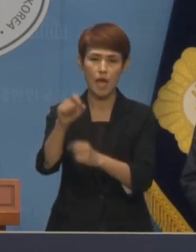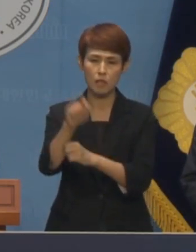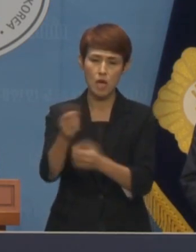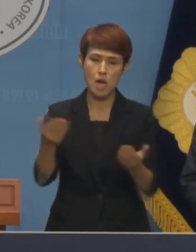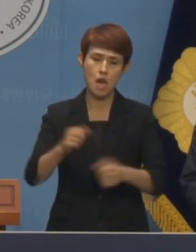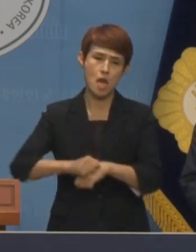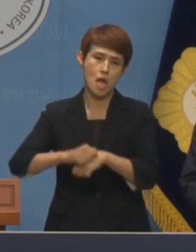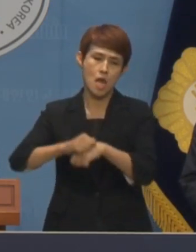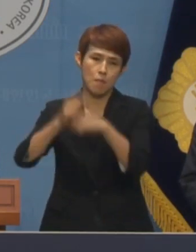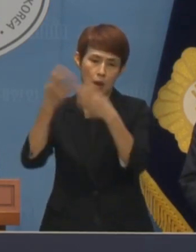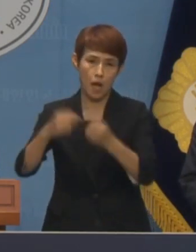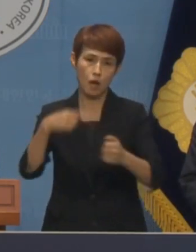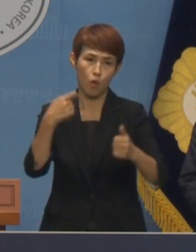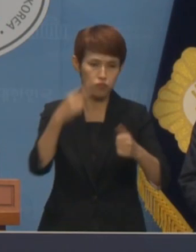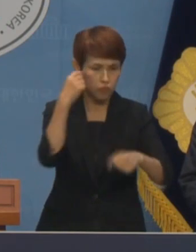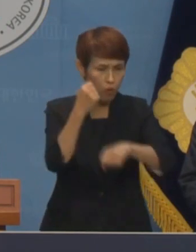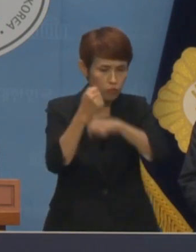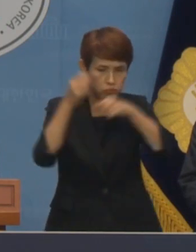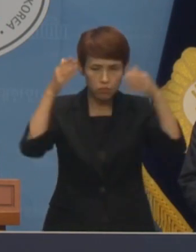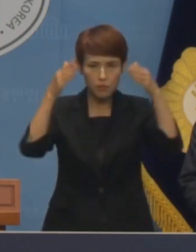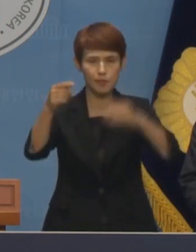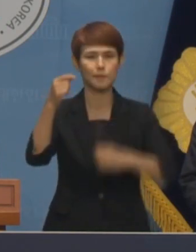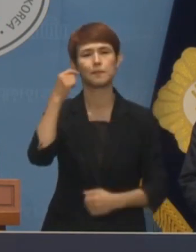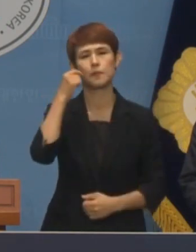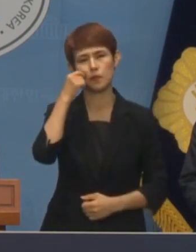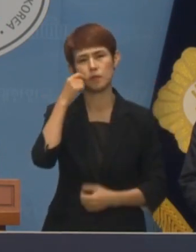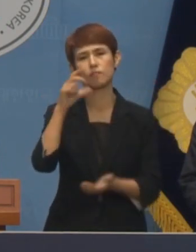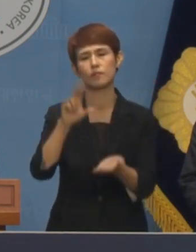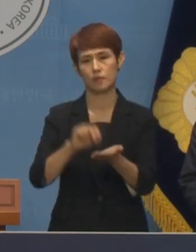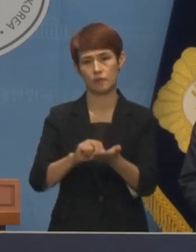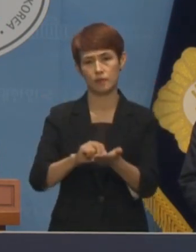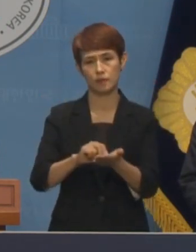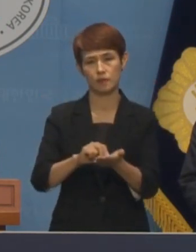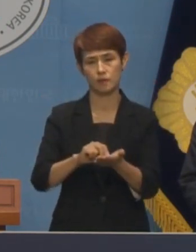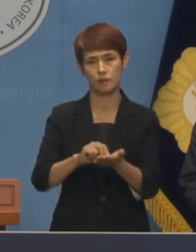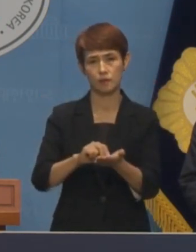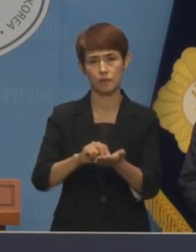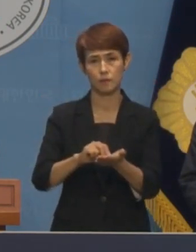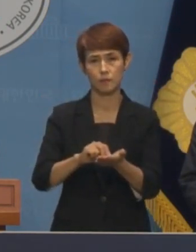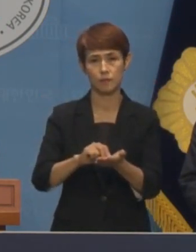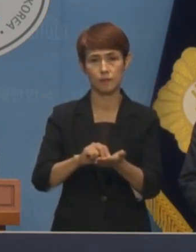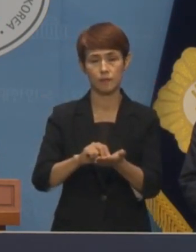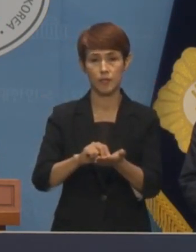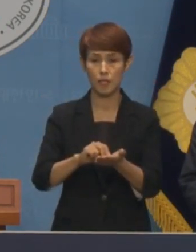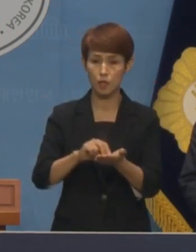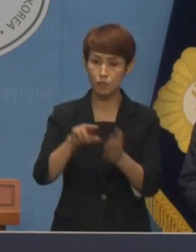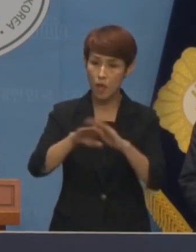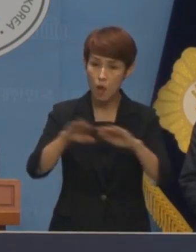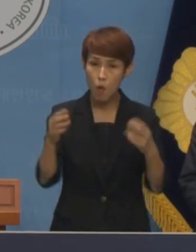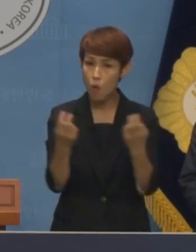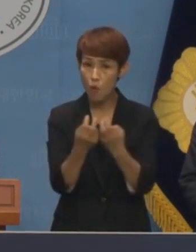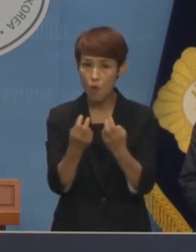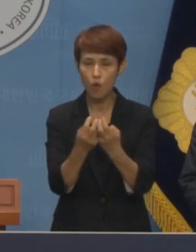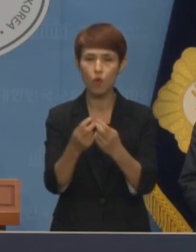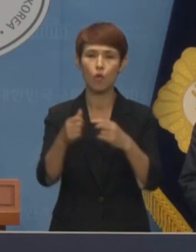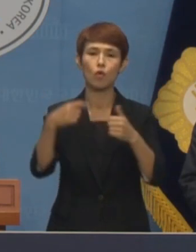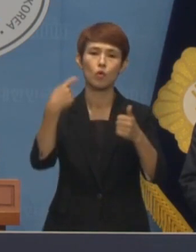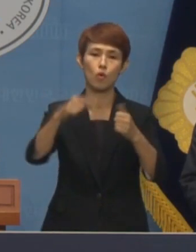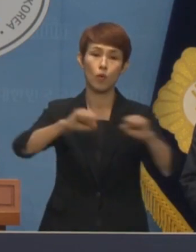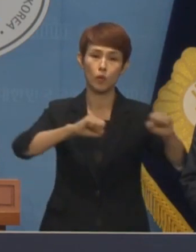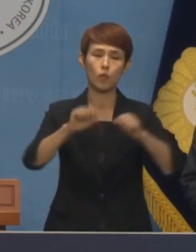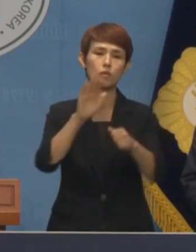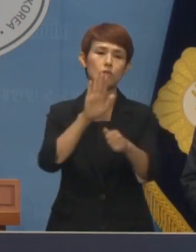업무로 교육 및 수업 연구에 집중하지 못하는 문제가 계속되고 있습니다. 이러한 문제를 해결하고자 교육활동에 대한